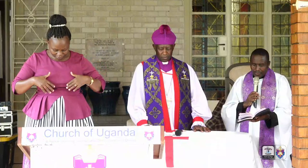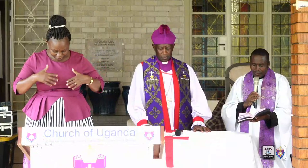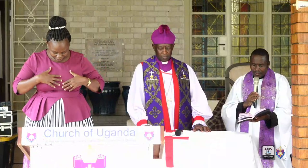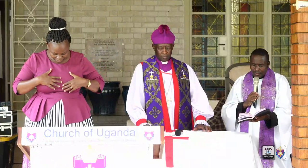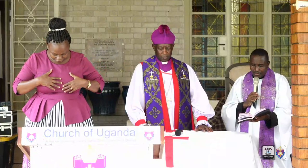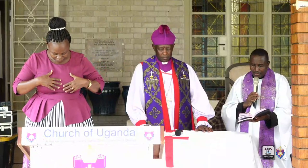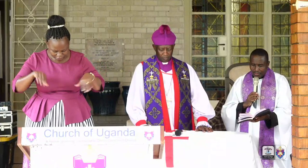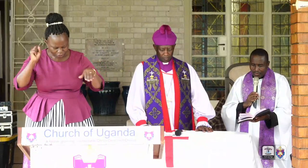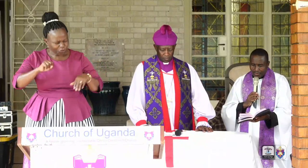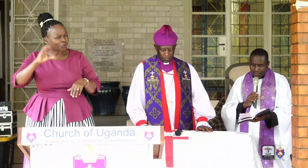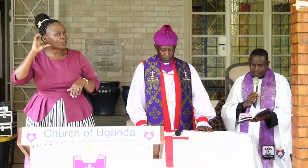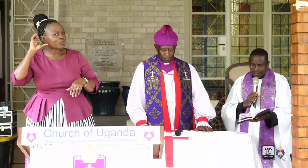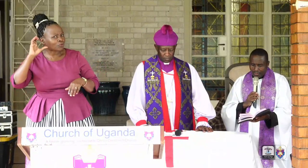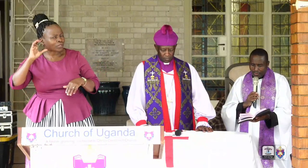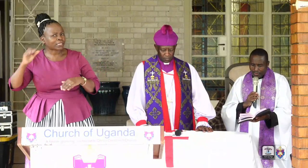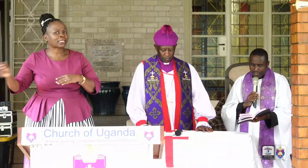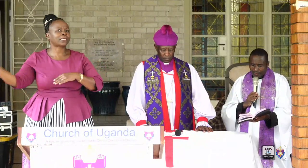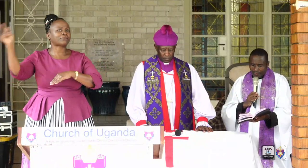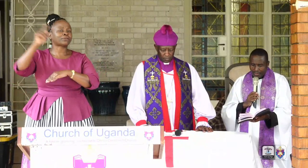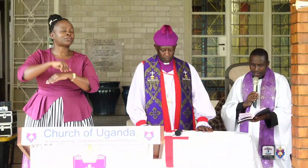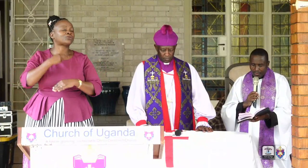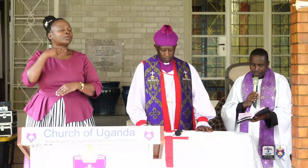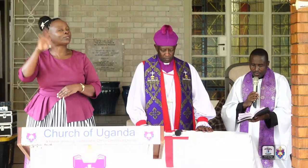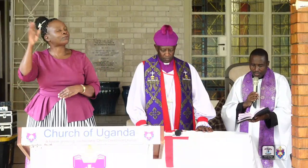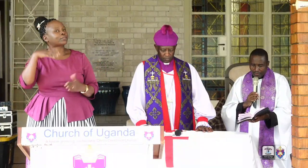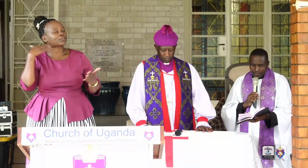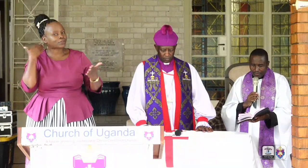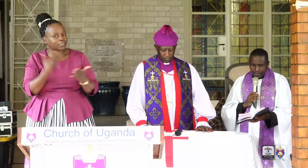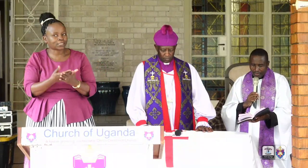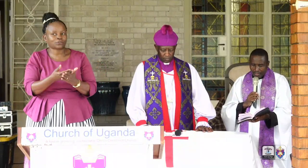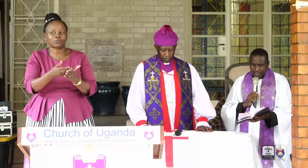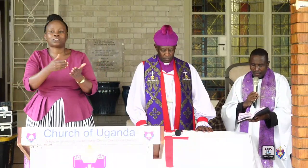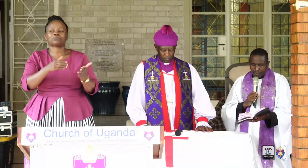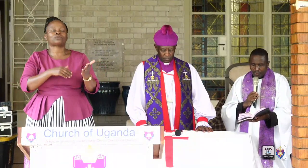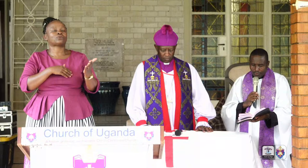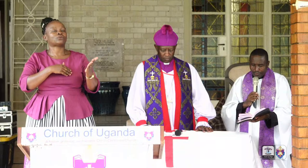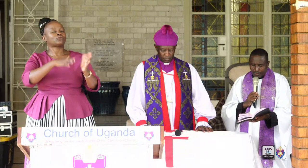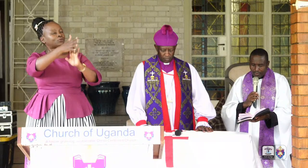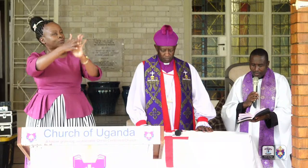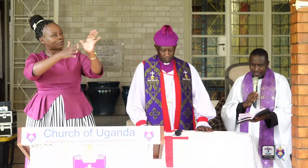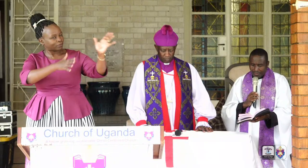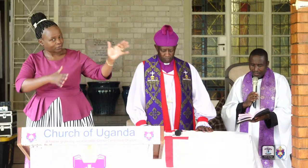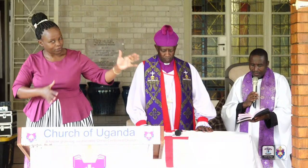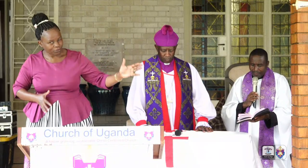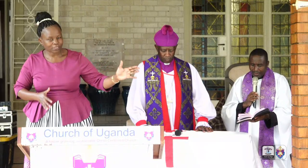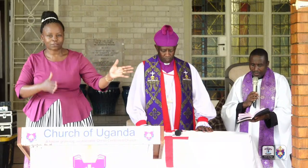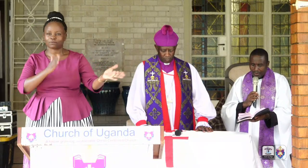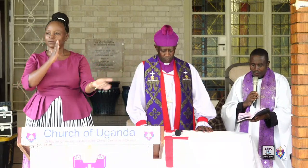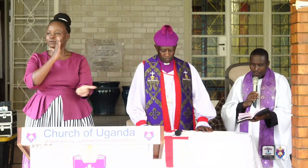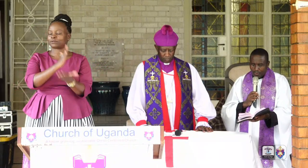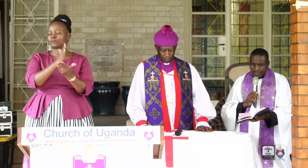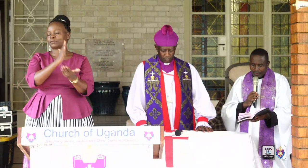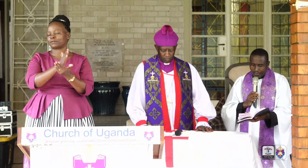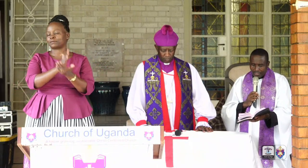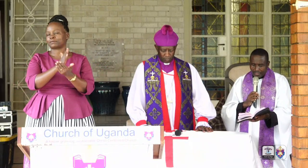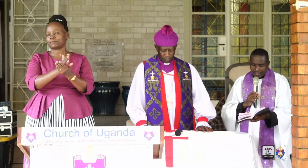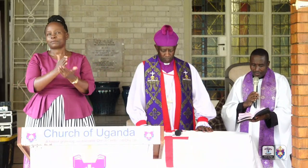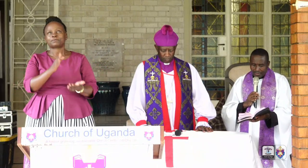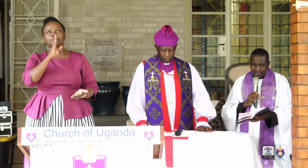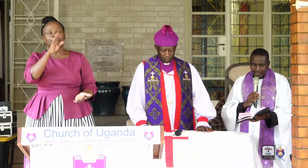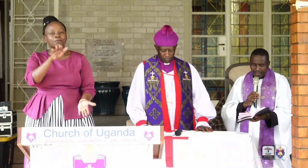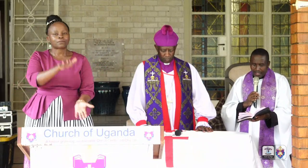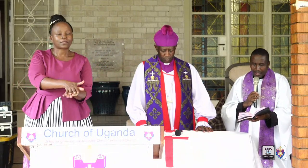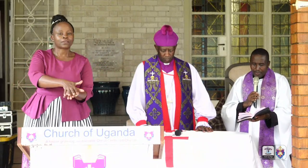tulyoke tuwulire bulijjo eddoboozi lyo eddungi mu butuukirivu ne mu butukuvu obw'amazima. Wagulumizibwe,